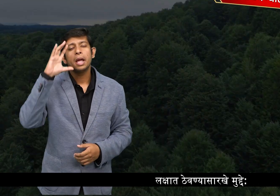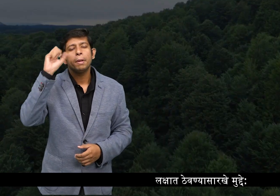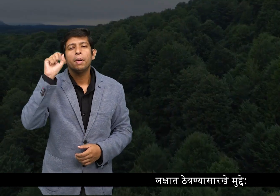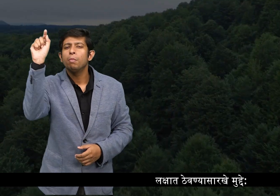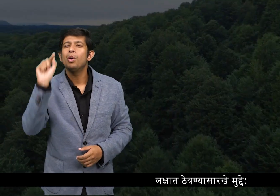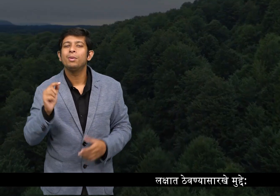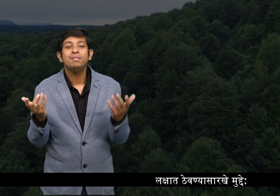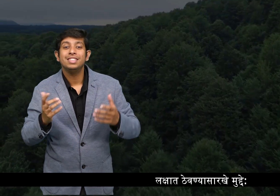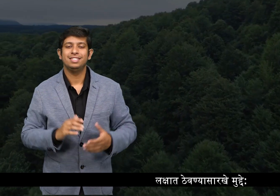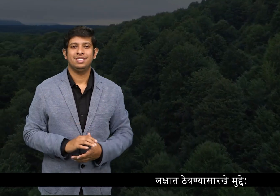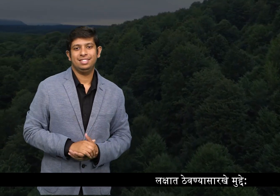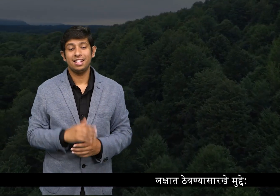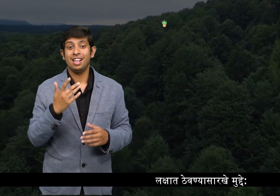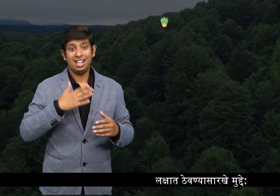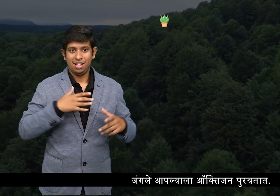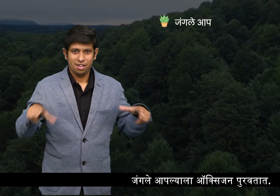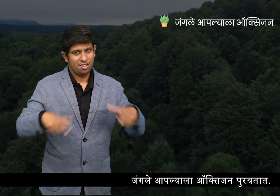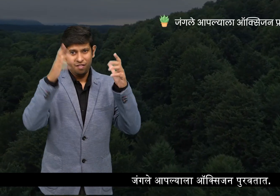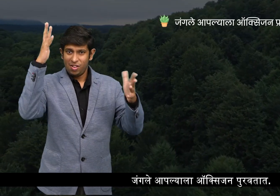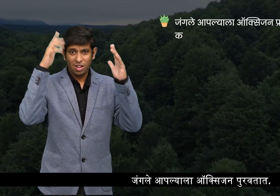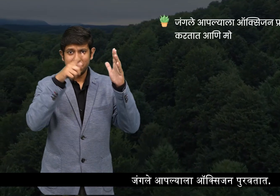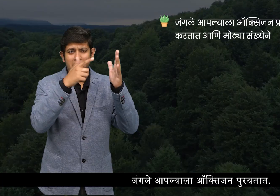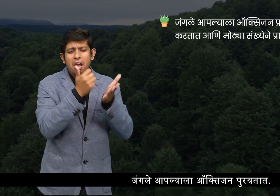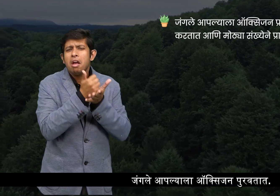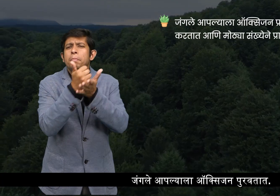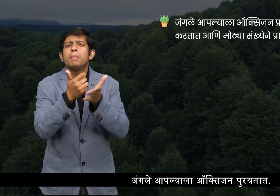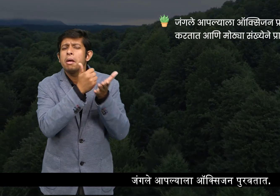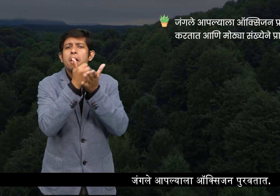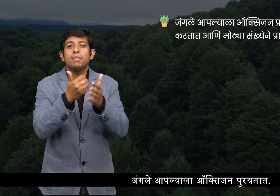लक्षात ठेवण्यासारखे मुद्दे. पहिला, जंगले आपल्याला ऑक्सिजन पुरवतात.